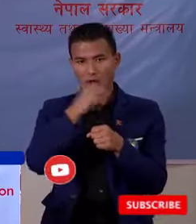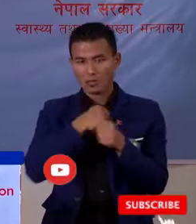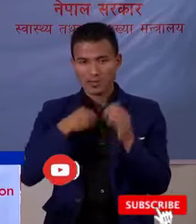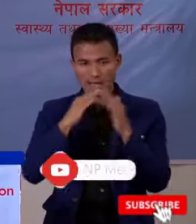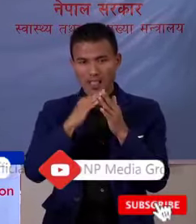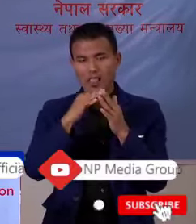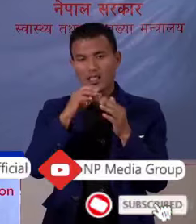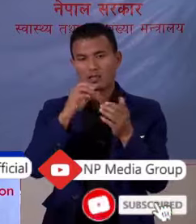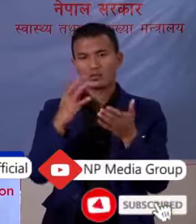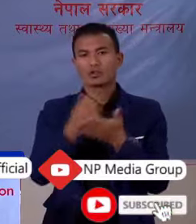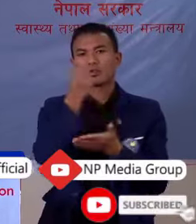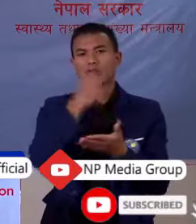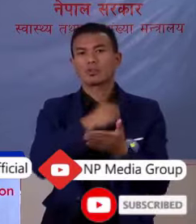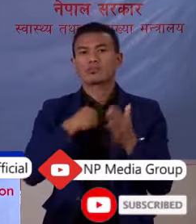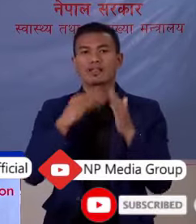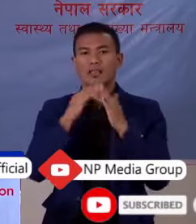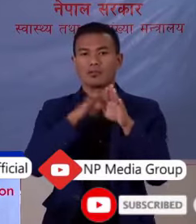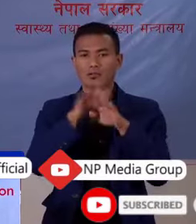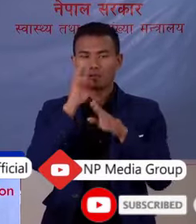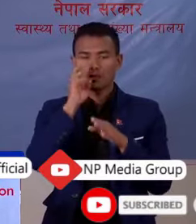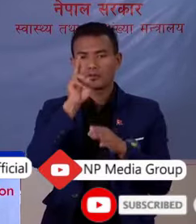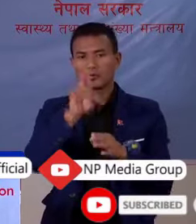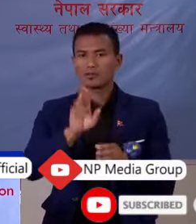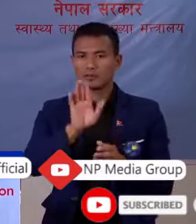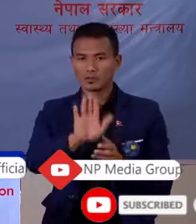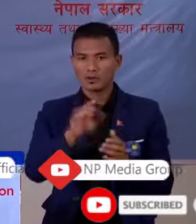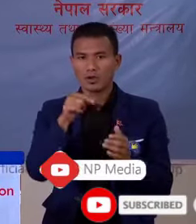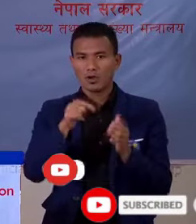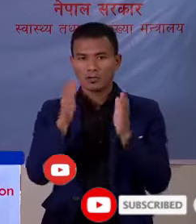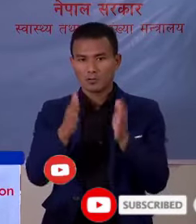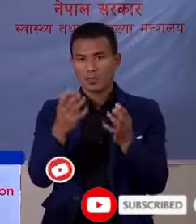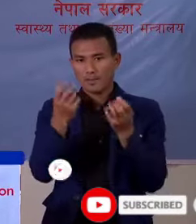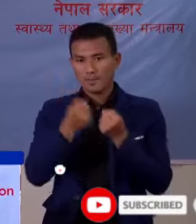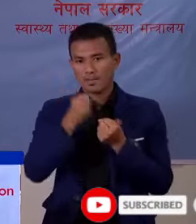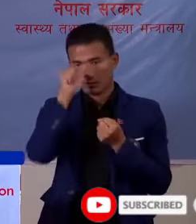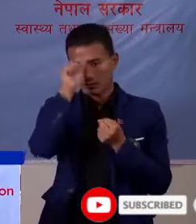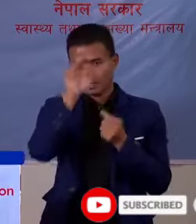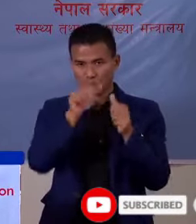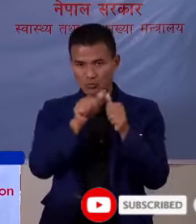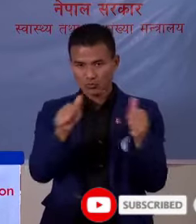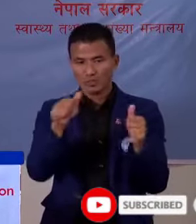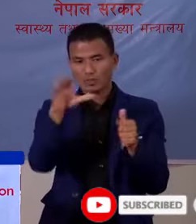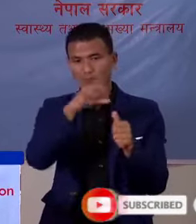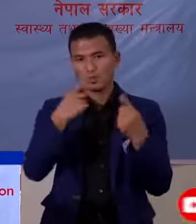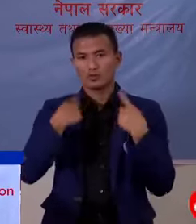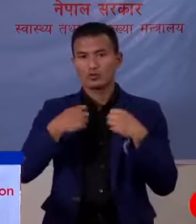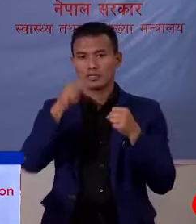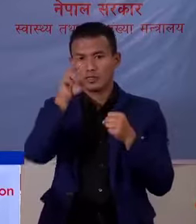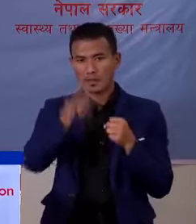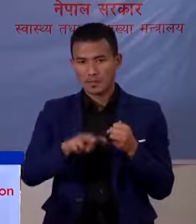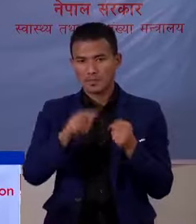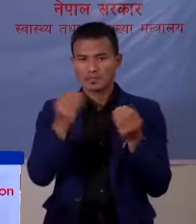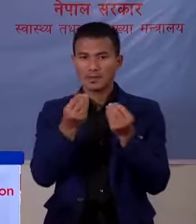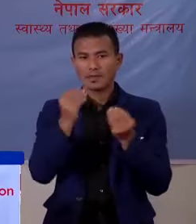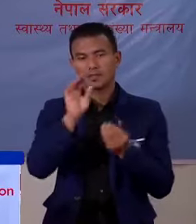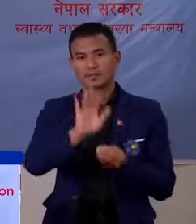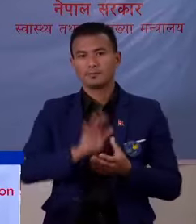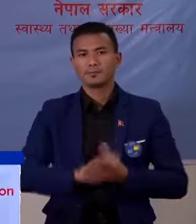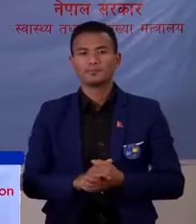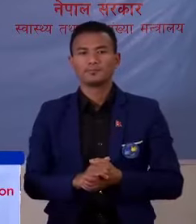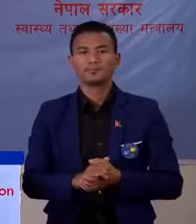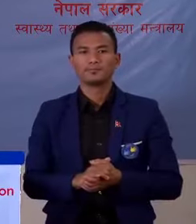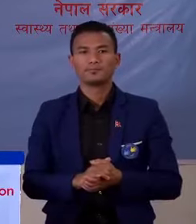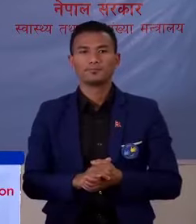प्रदेशिक संघीय अस्पतालहरूमा उपचार भइरहेको छ। हालसम्म हामीलाई प्राप्त जानकारी अनुसार सबैको स्वास्थ्य स्थिति सामान्य रहेको छ।